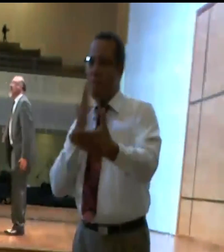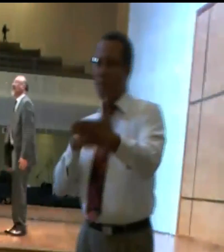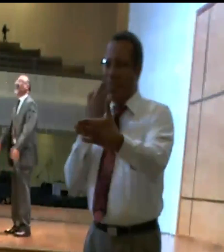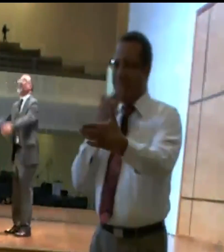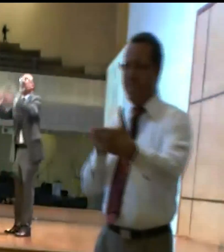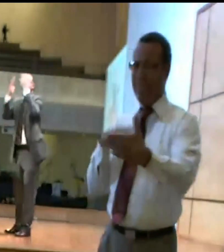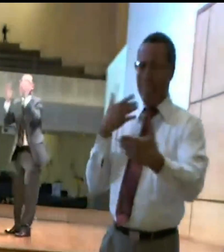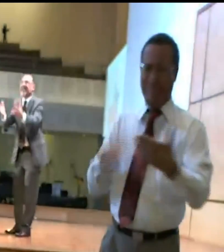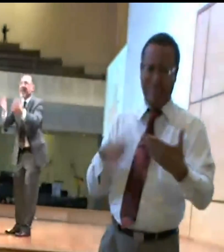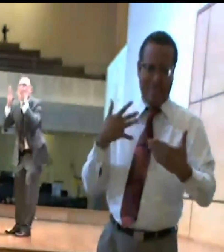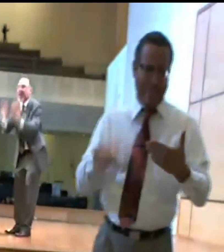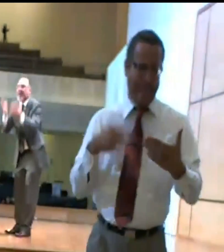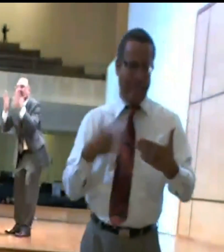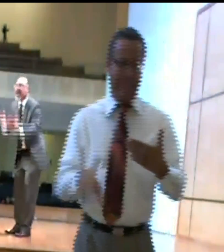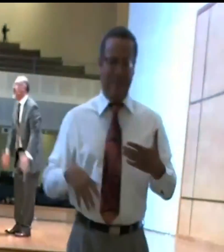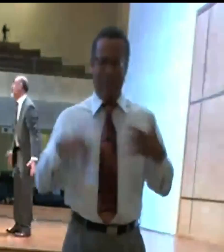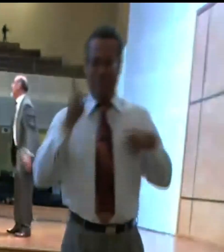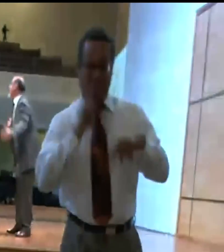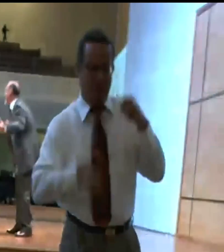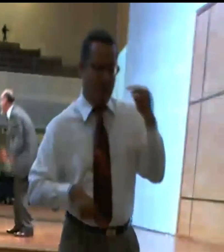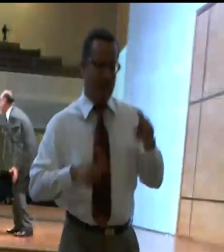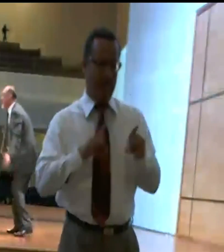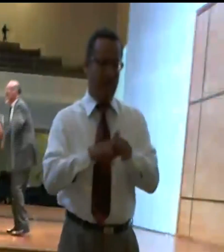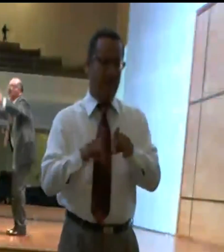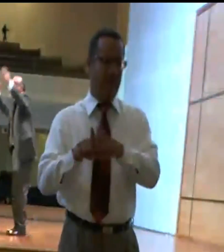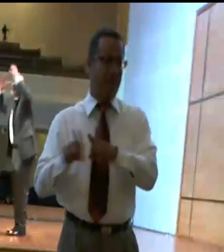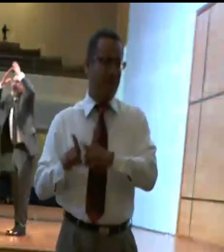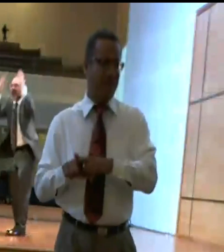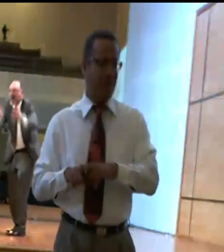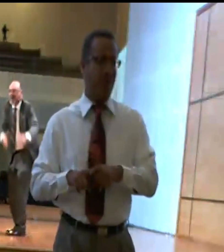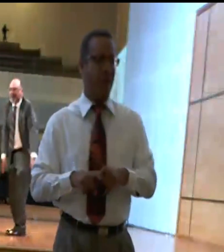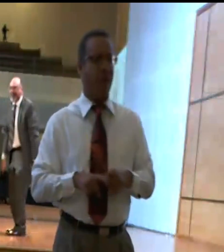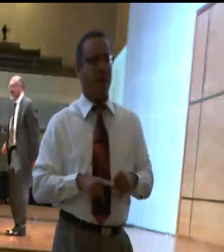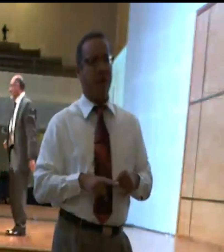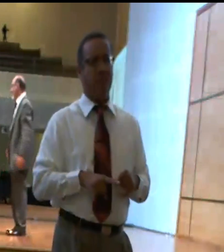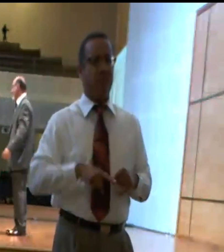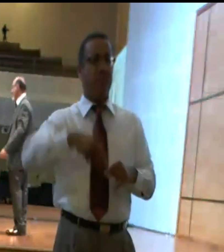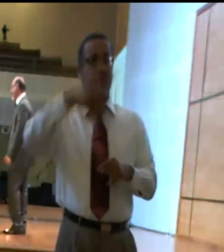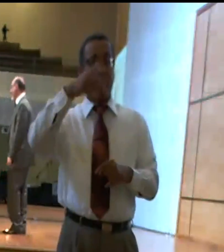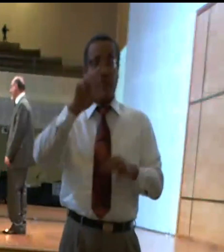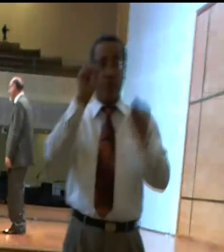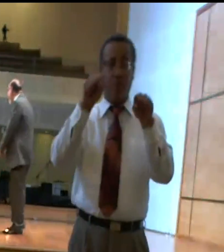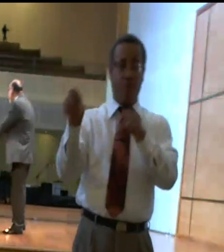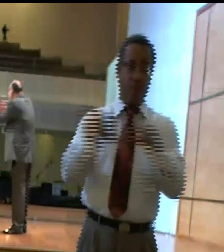bien, tú no vas a poder poner el mundo al derecho. Déjale eso a Dios.